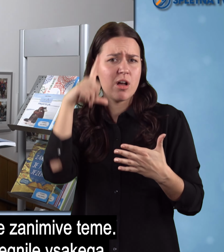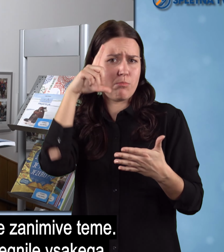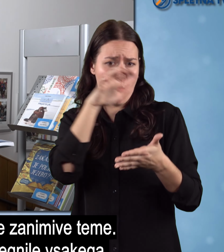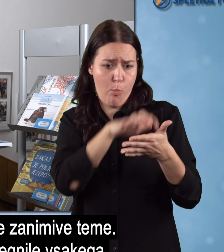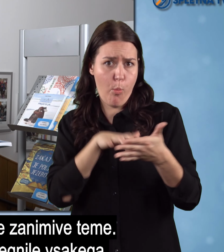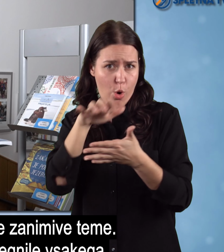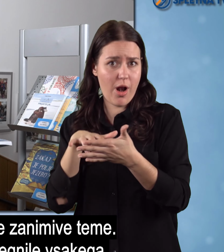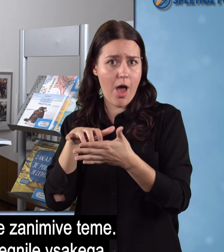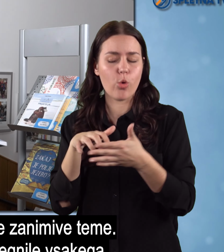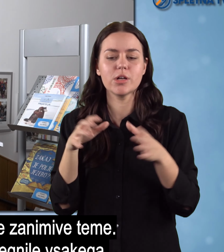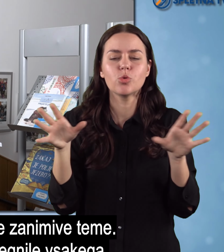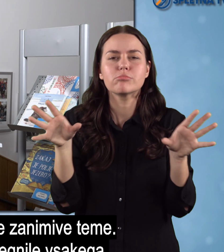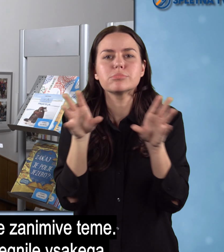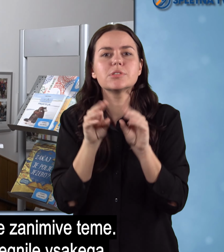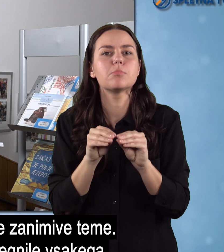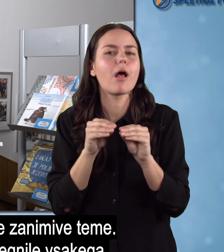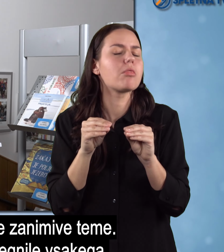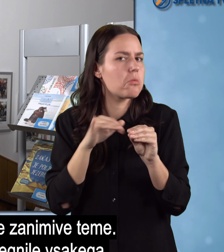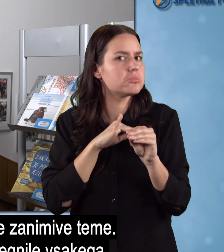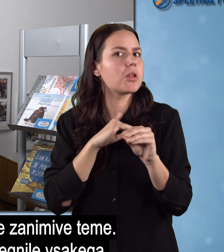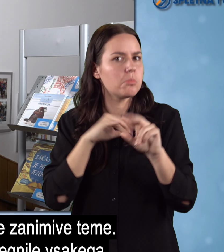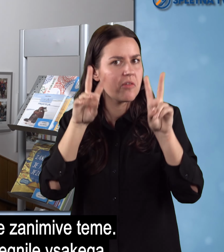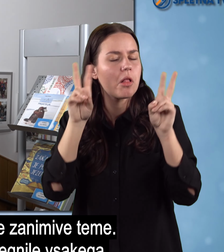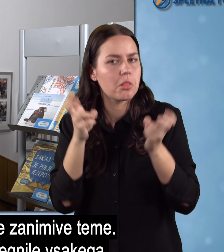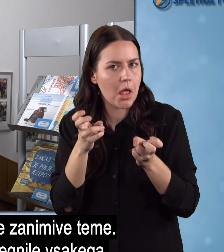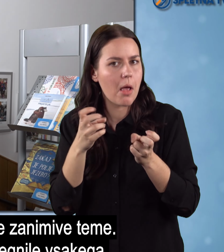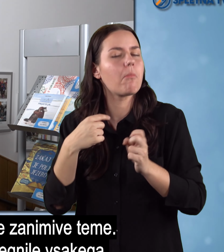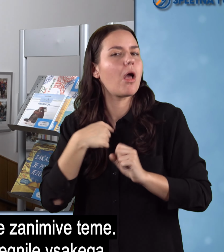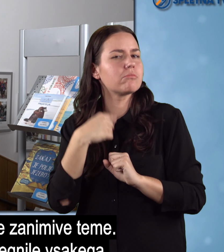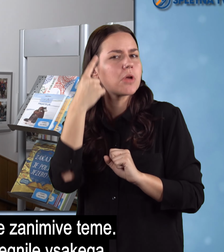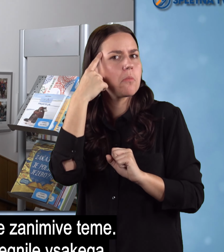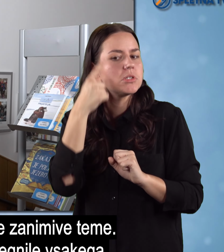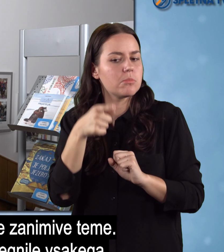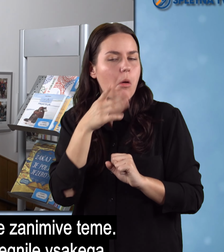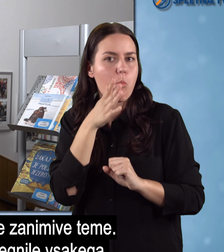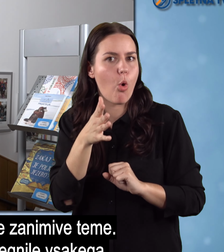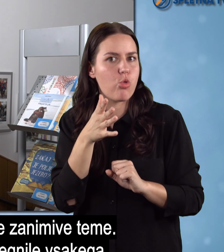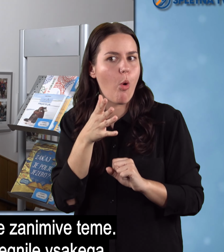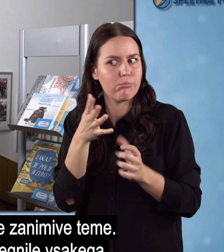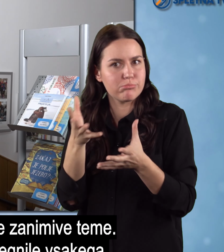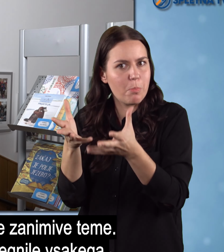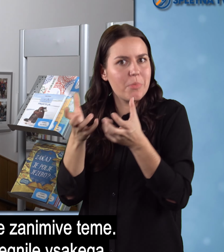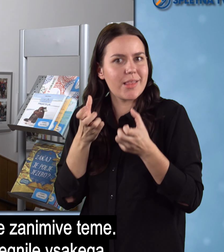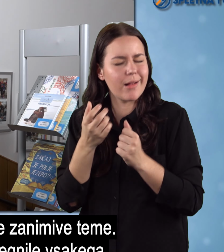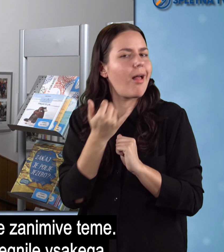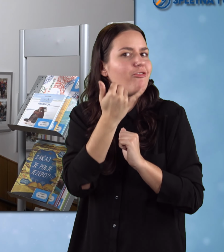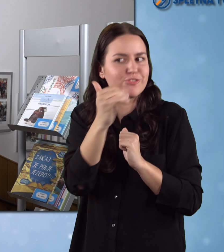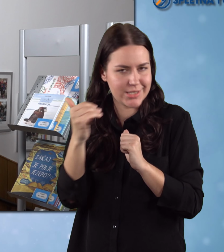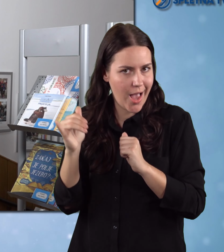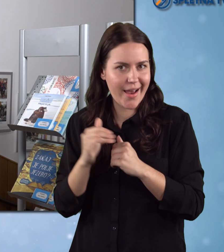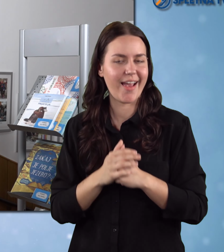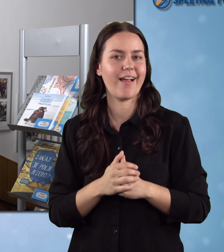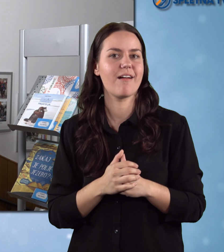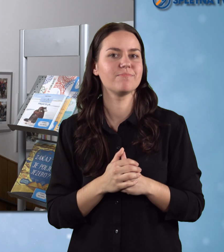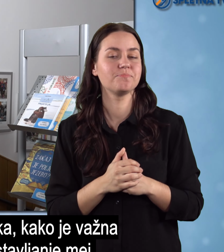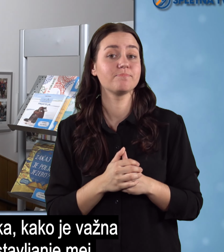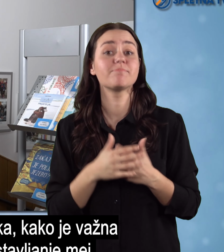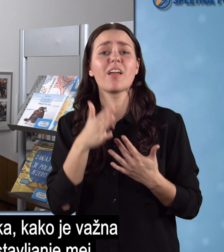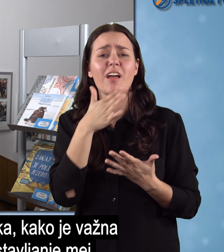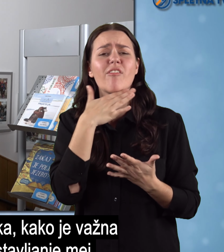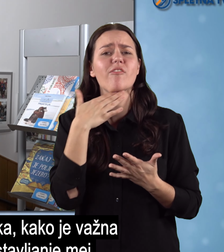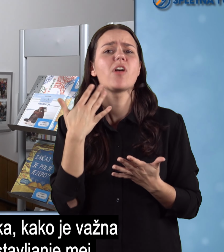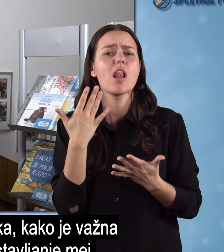zbrane zanimive teme, ki mislim, da bodo pritegnile vsakega.